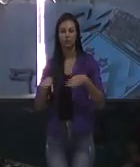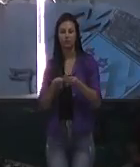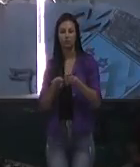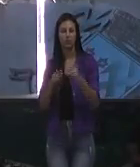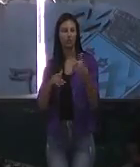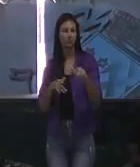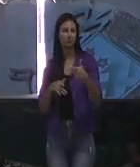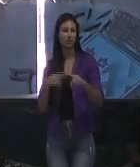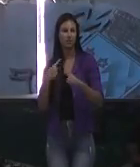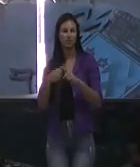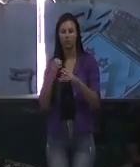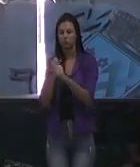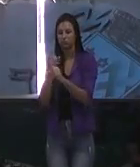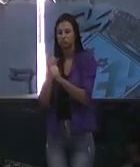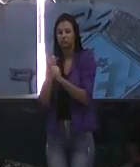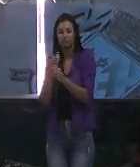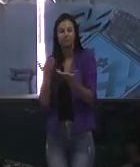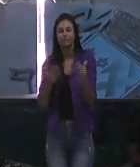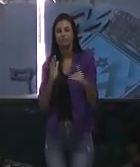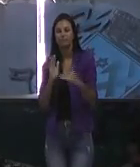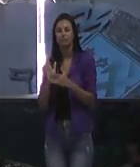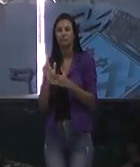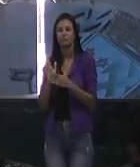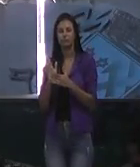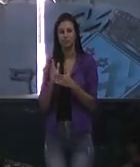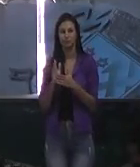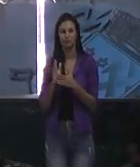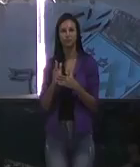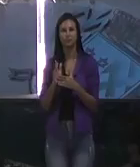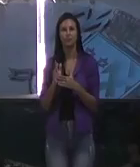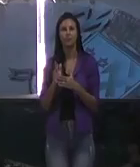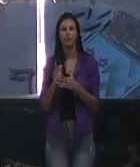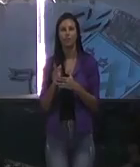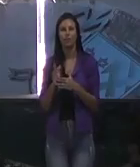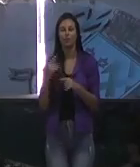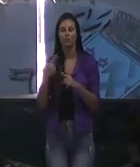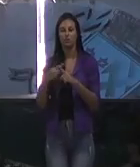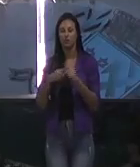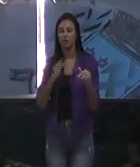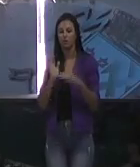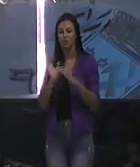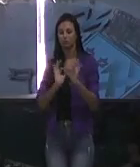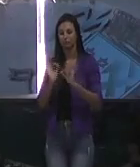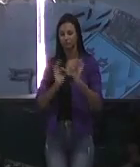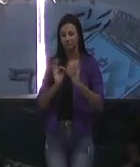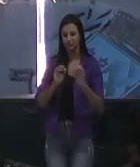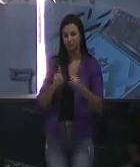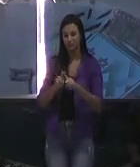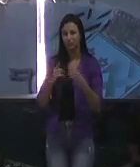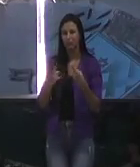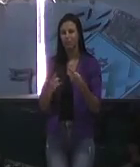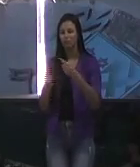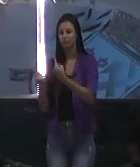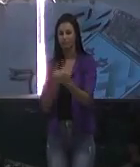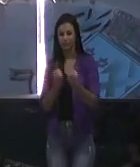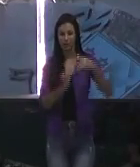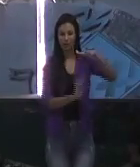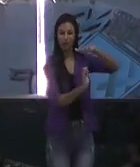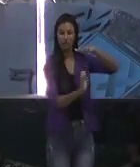O cálculo da taxa que faz o alvará de funcionamento de cada empresa,